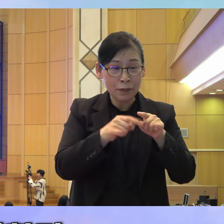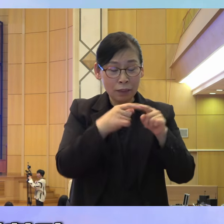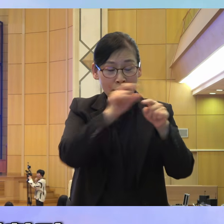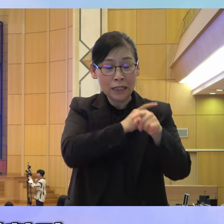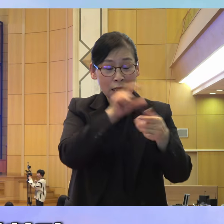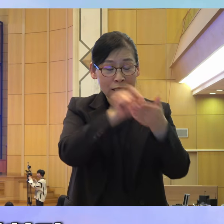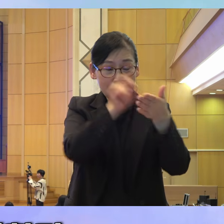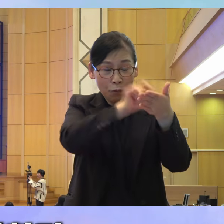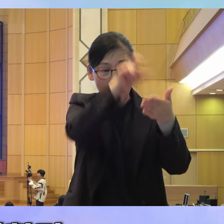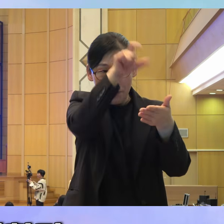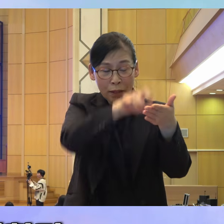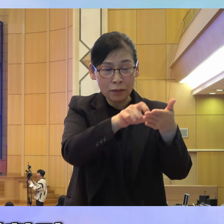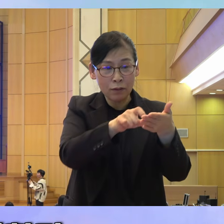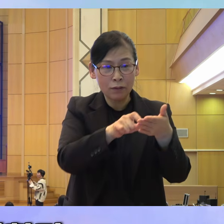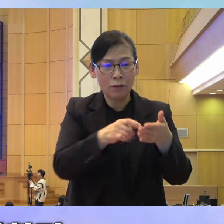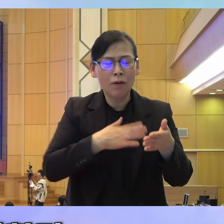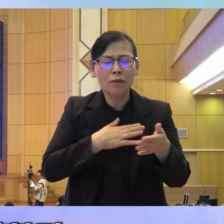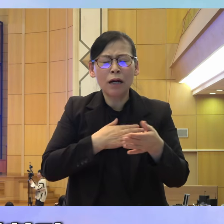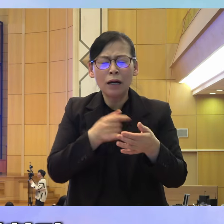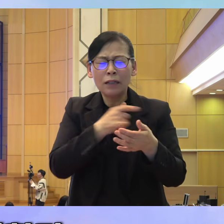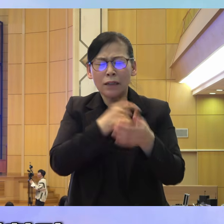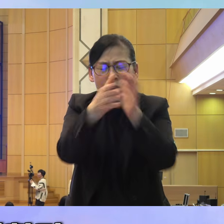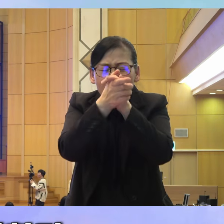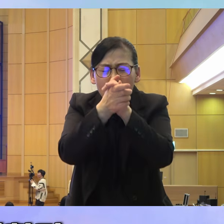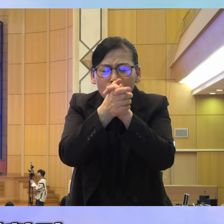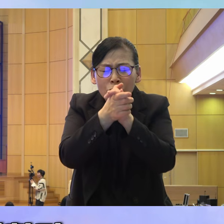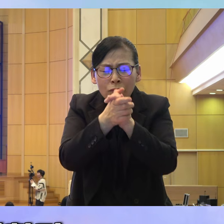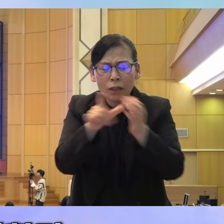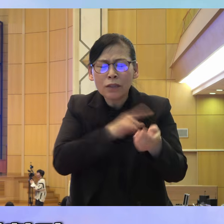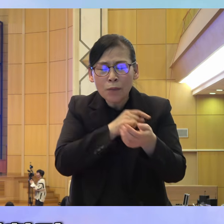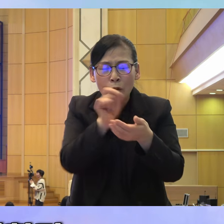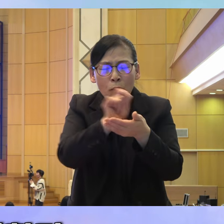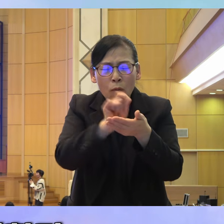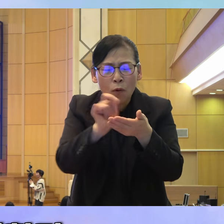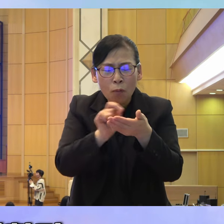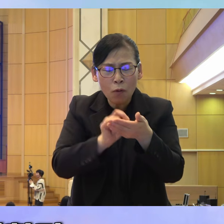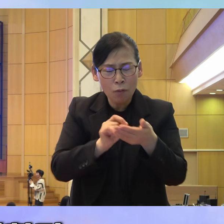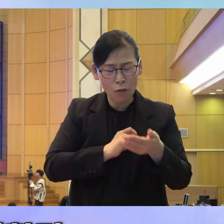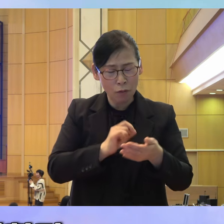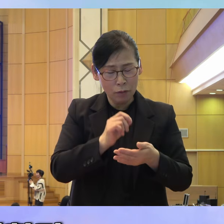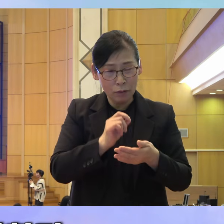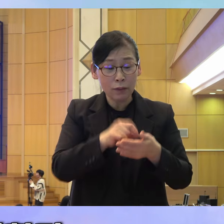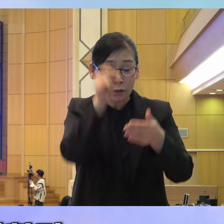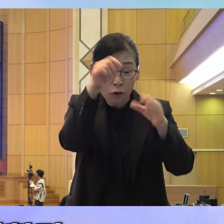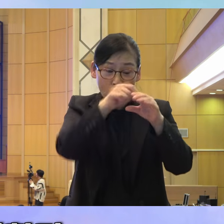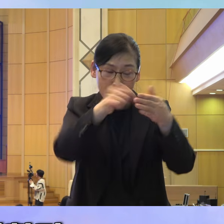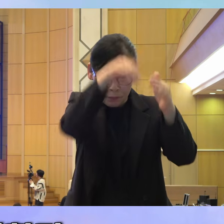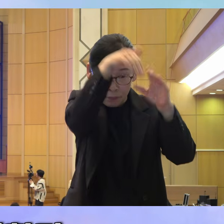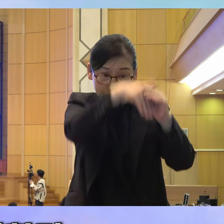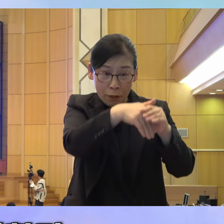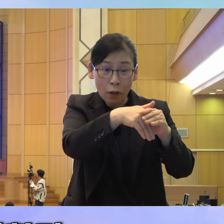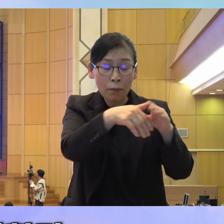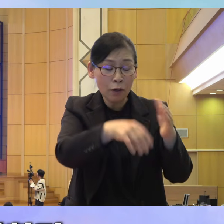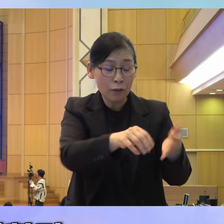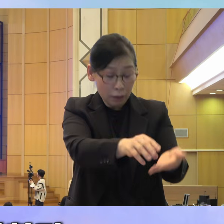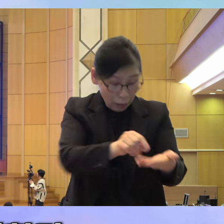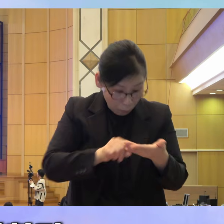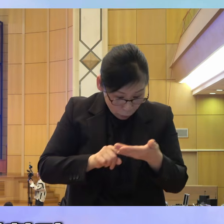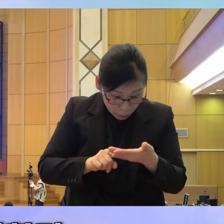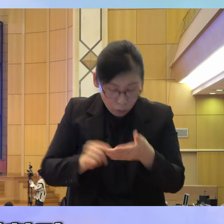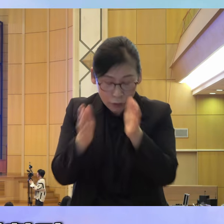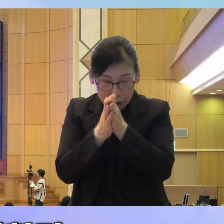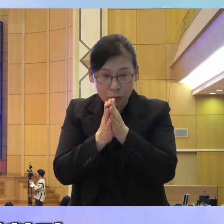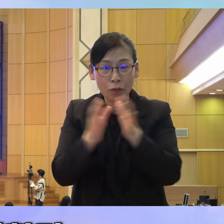제목 함을 만들어놨어요. 거기다가 여러분이 기도 제목을 적어 넣어 주시면 그